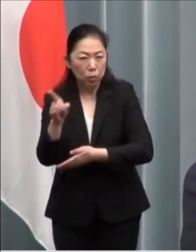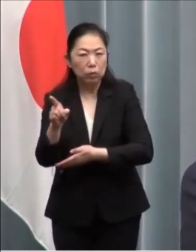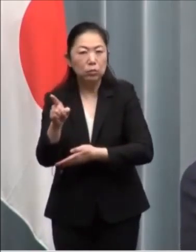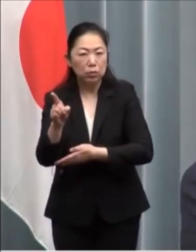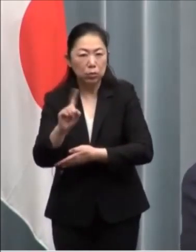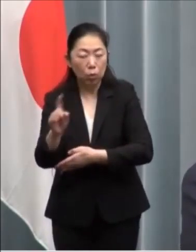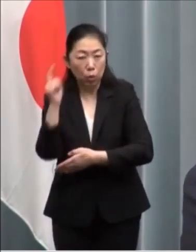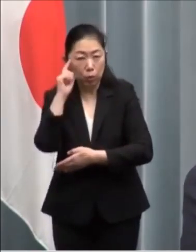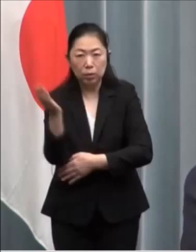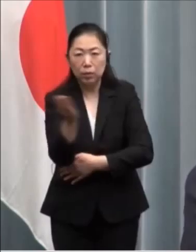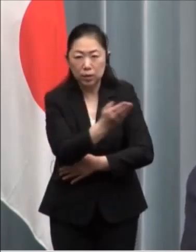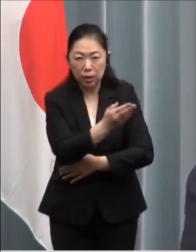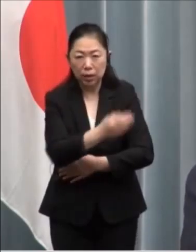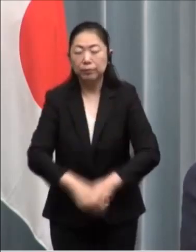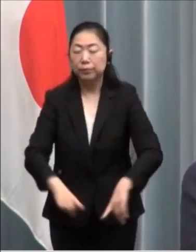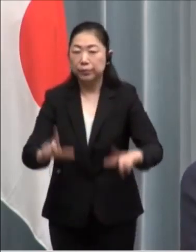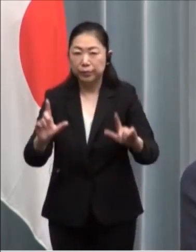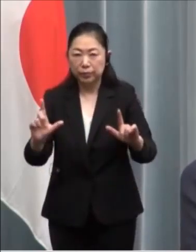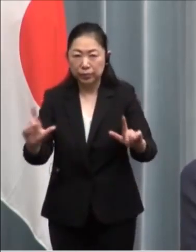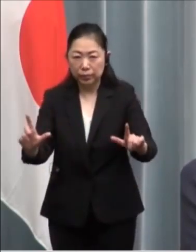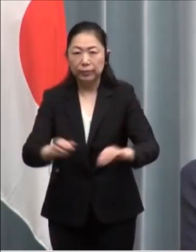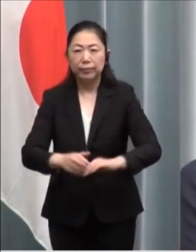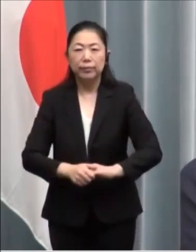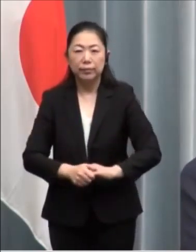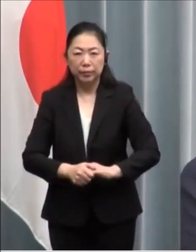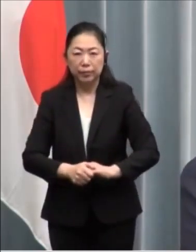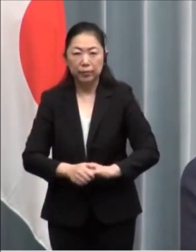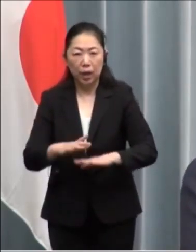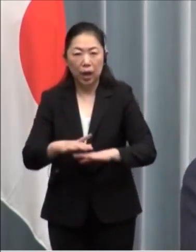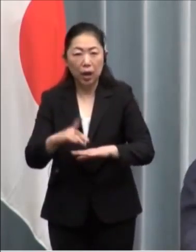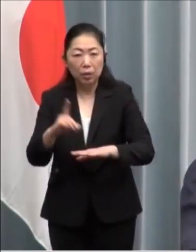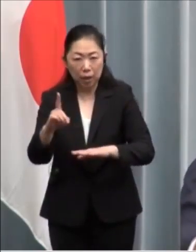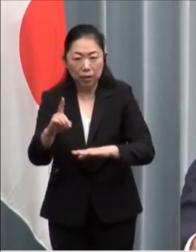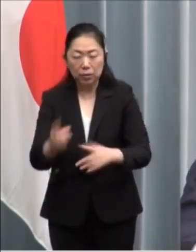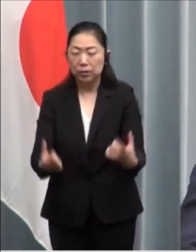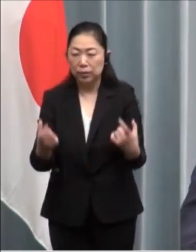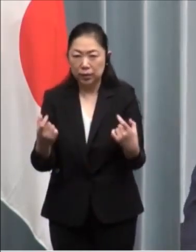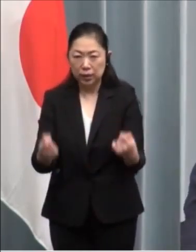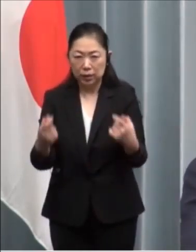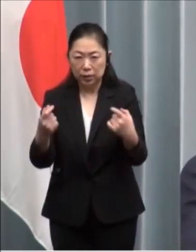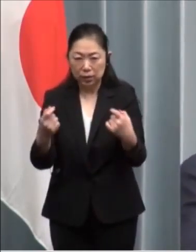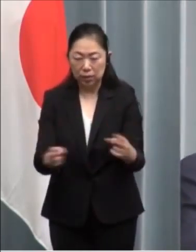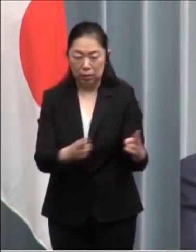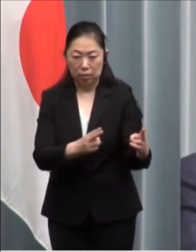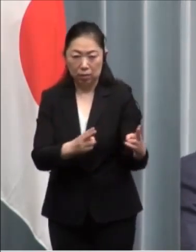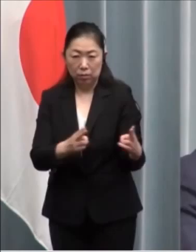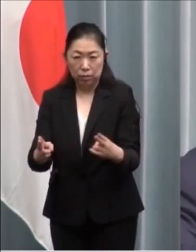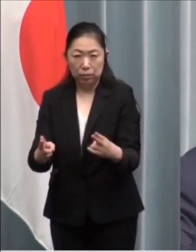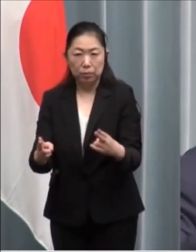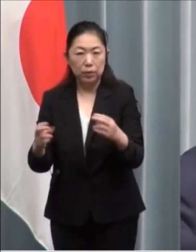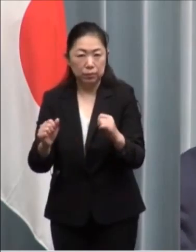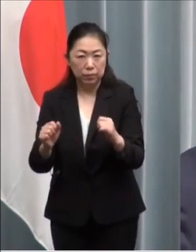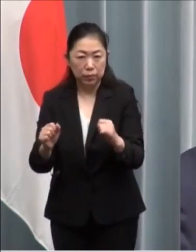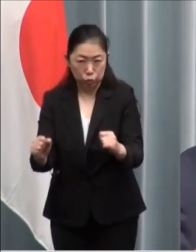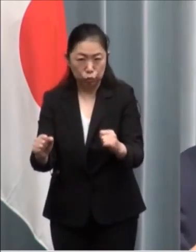ですか。 ここについてもですね、まずしっかり準備を行ってです